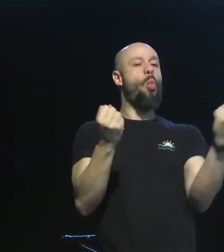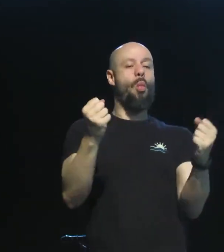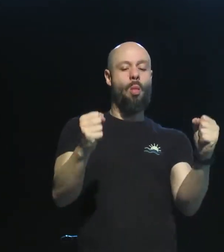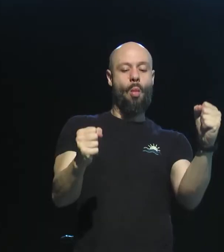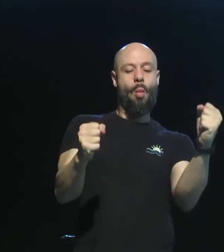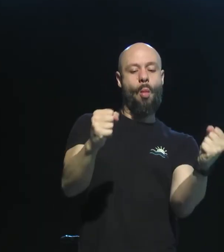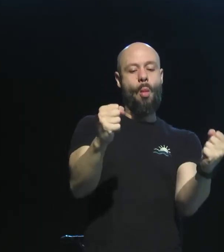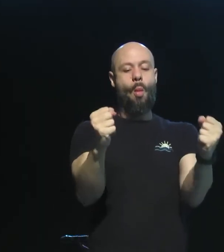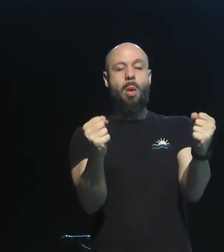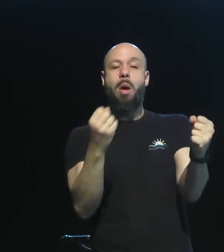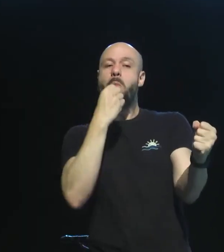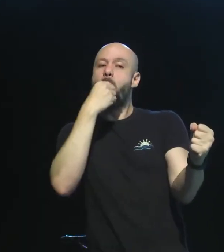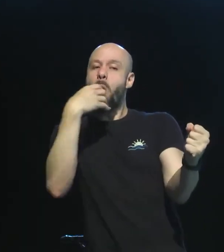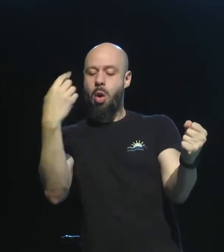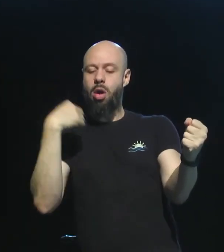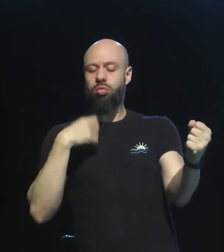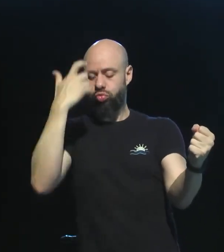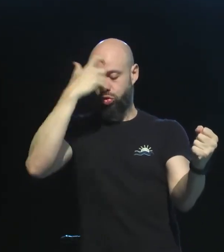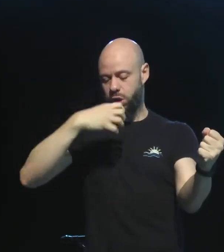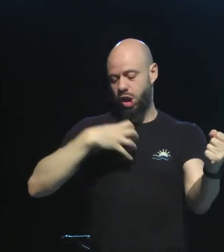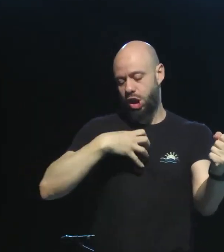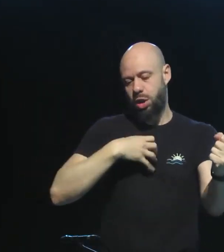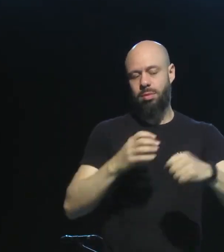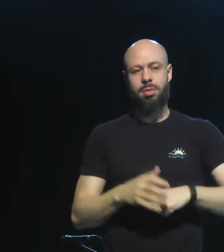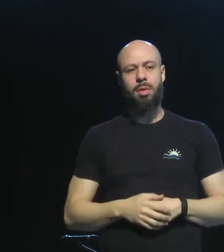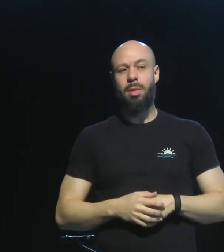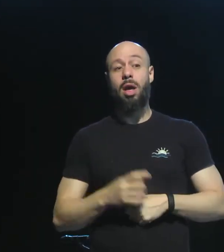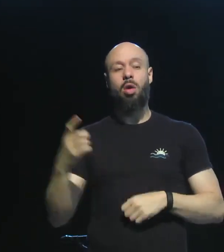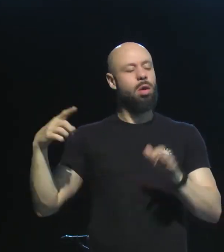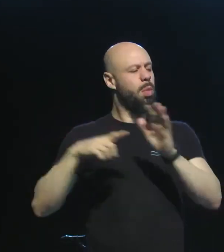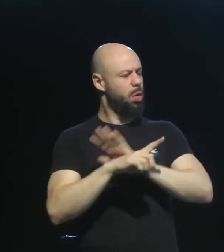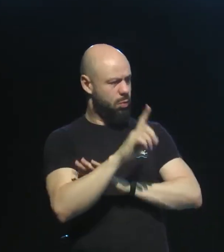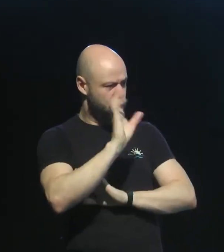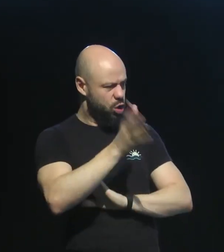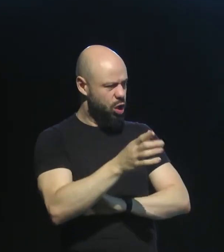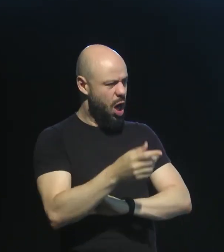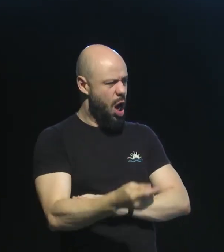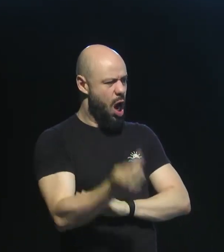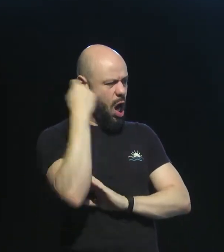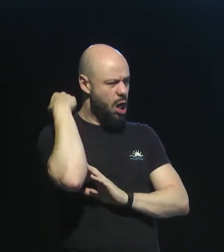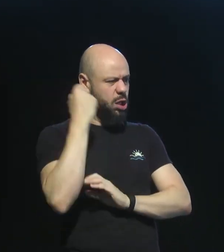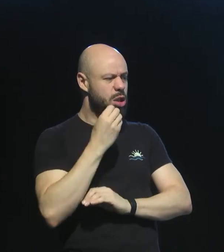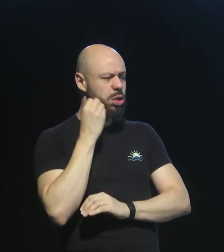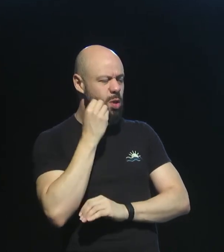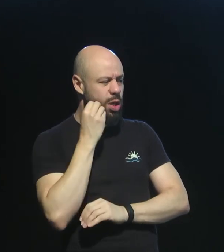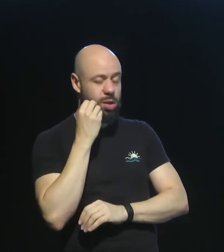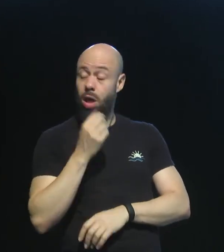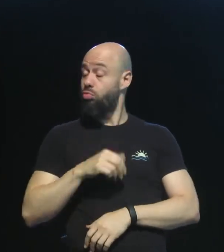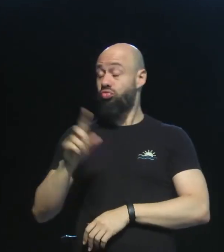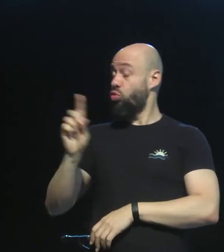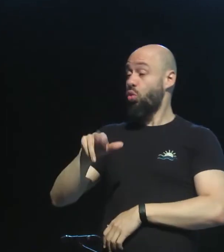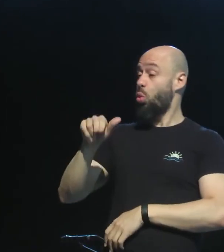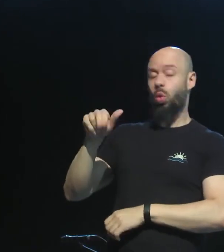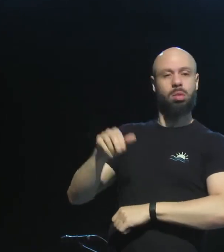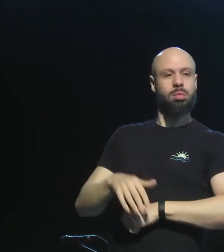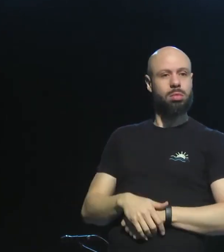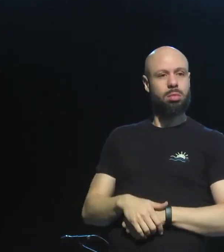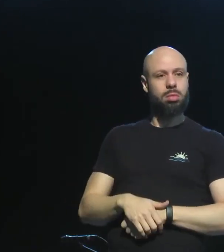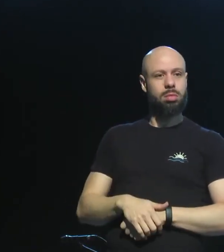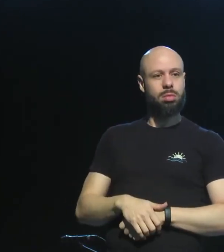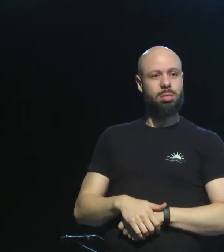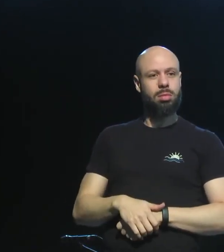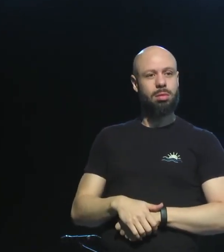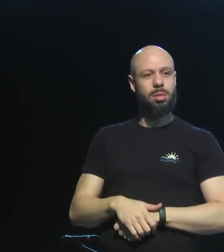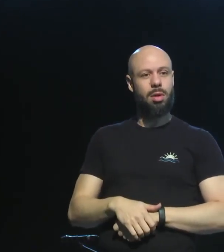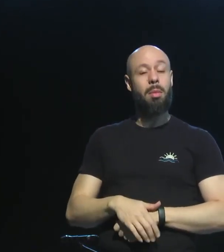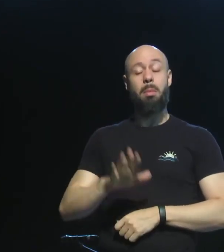piloto de avião. E daí o cara pergunta para ele assim: tá, mas tu já pilotou, já voou alguma vez? Não, nunca voei. Mas